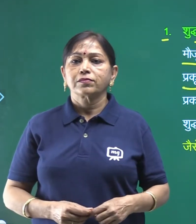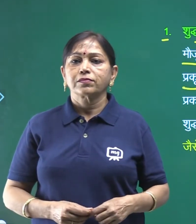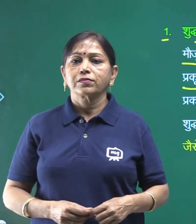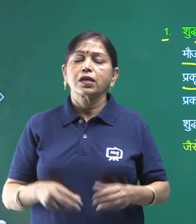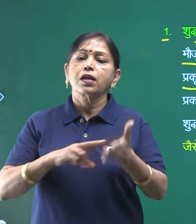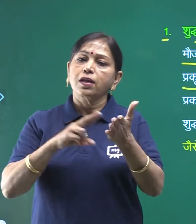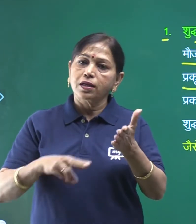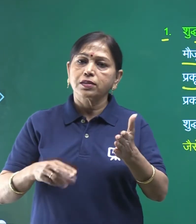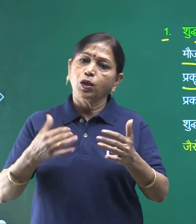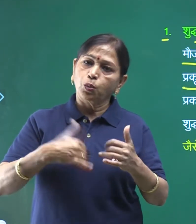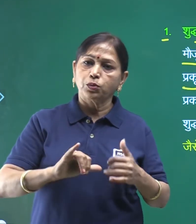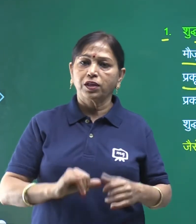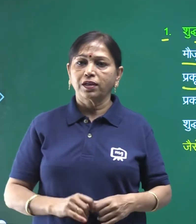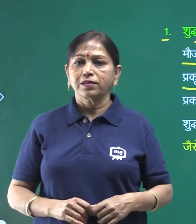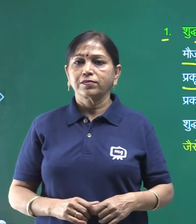प्रकृति के होते हैं,